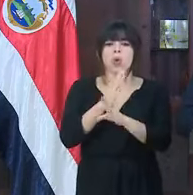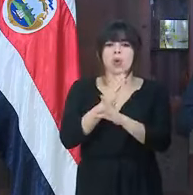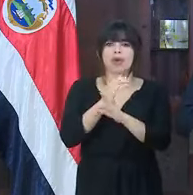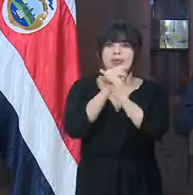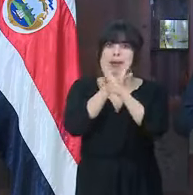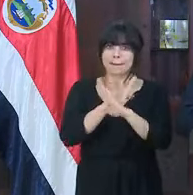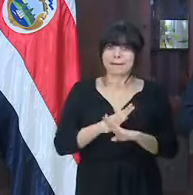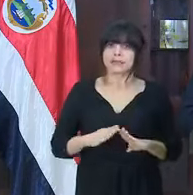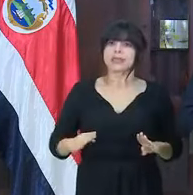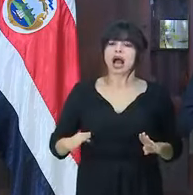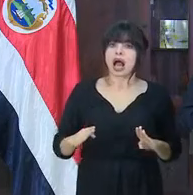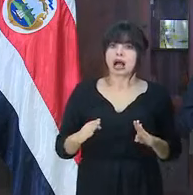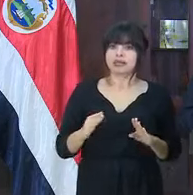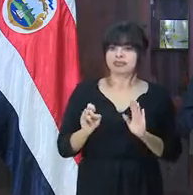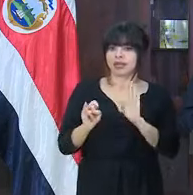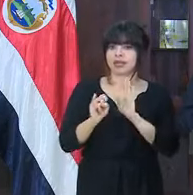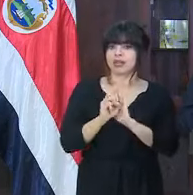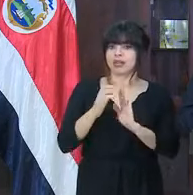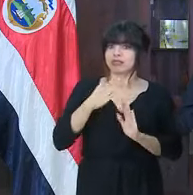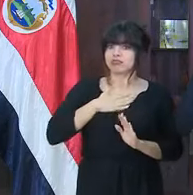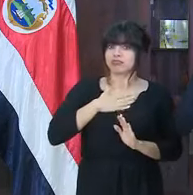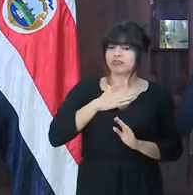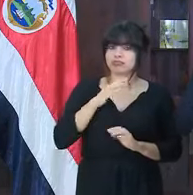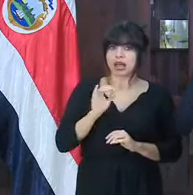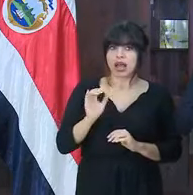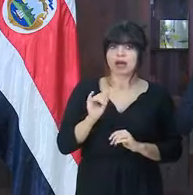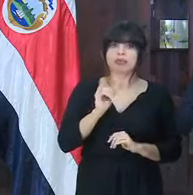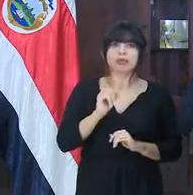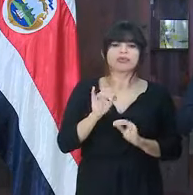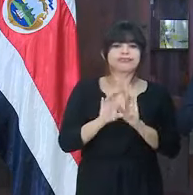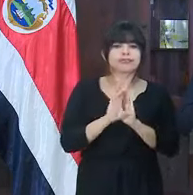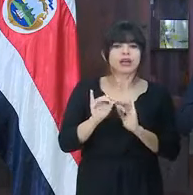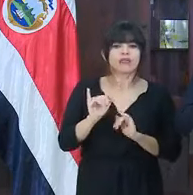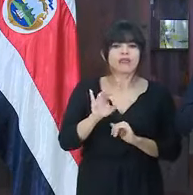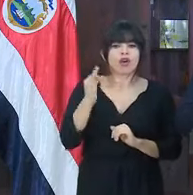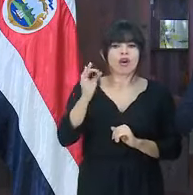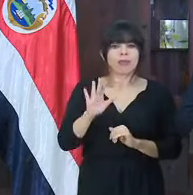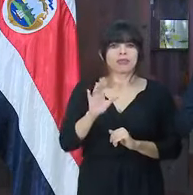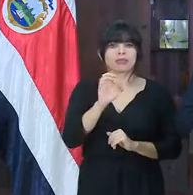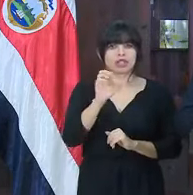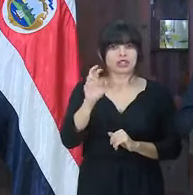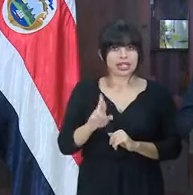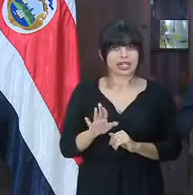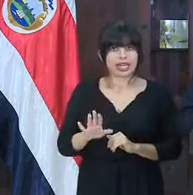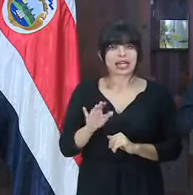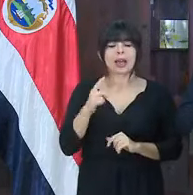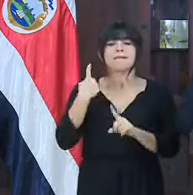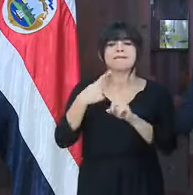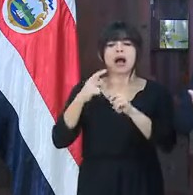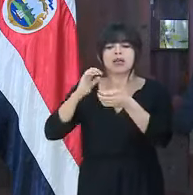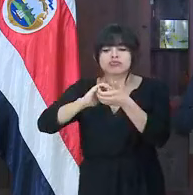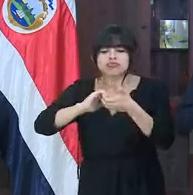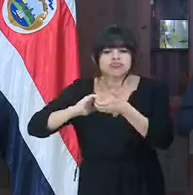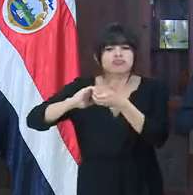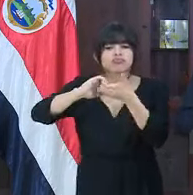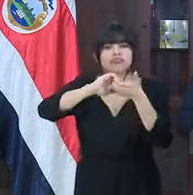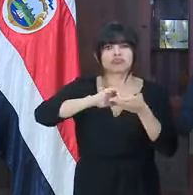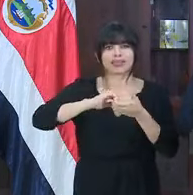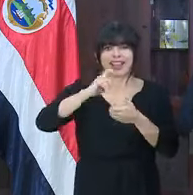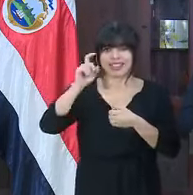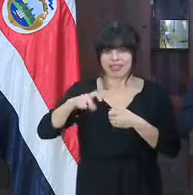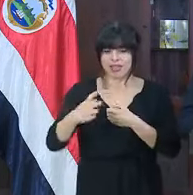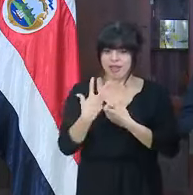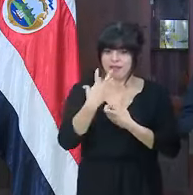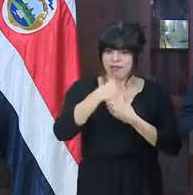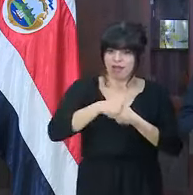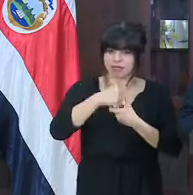paz que tanto nos ha caracterizado y esa solidaridad humana que debemos de practicar en todo